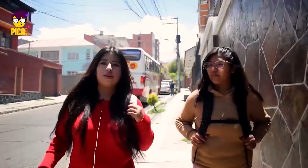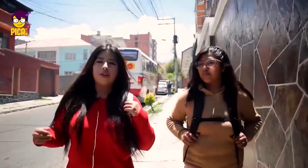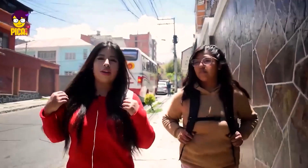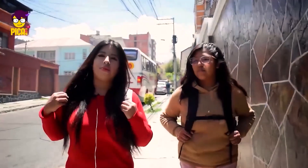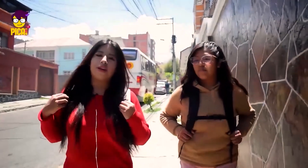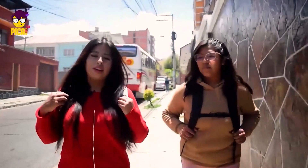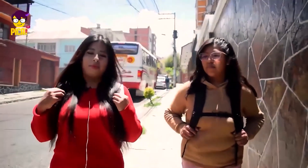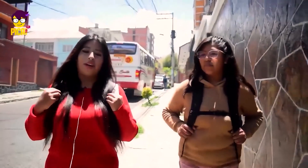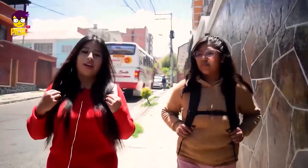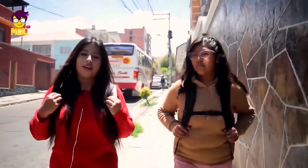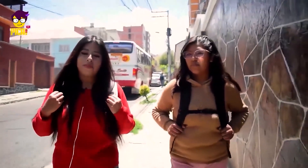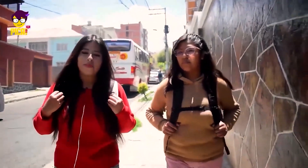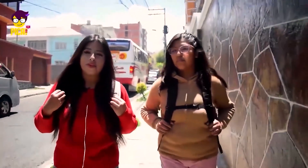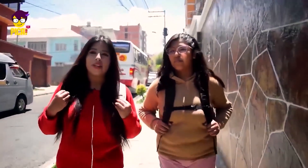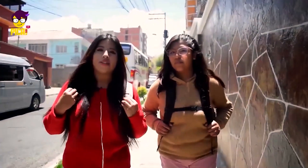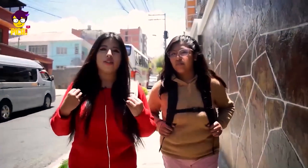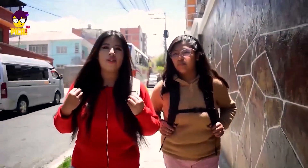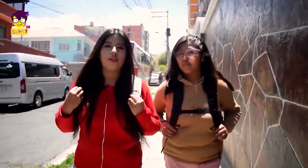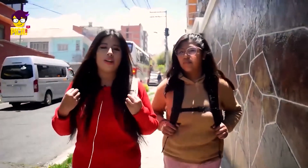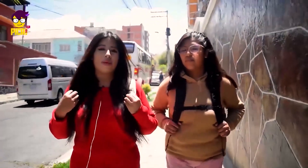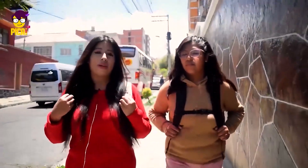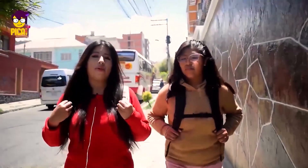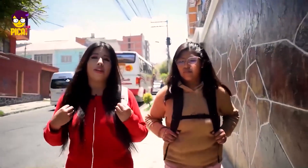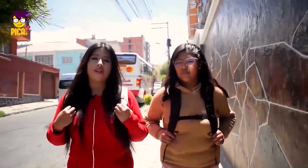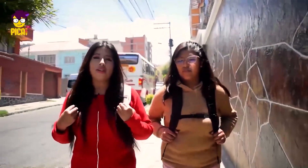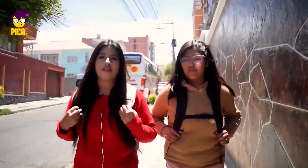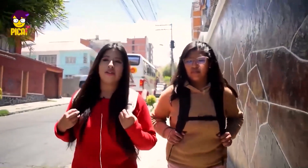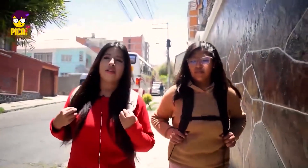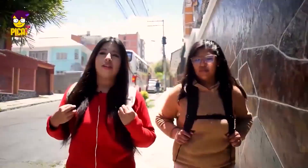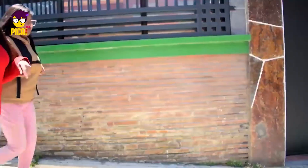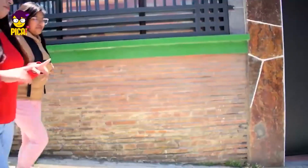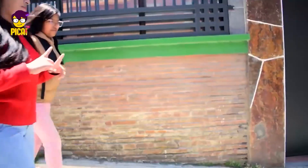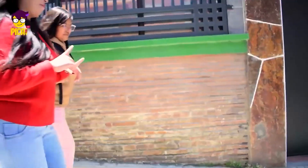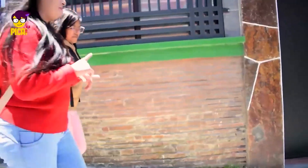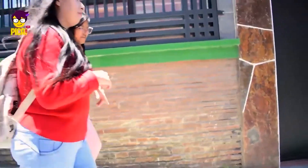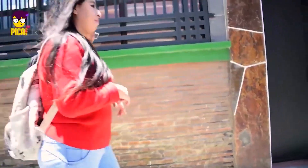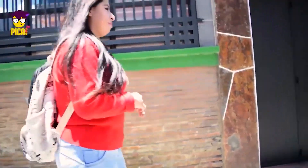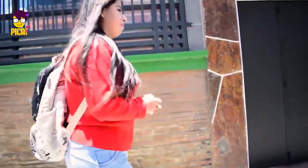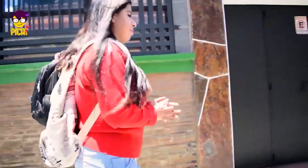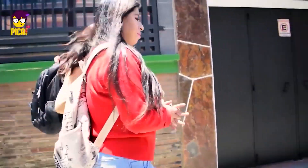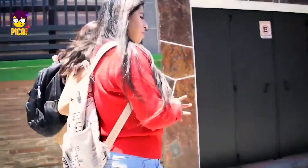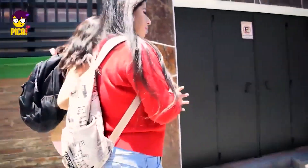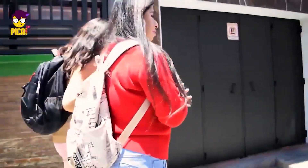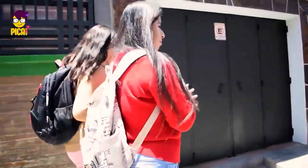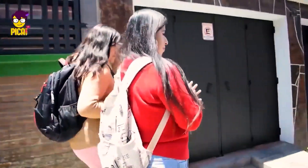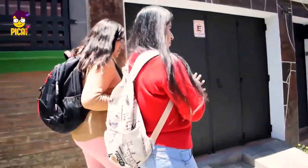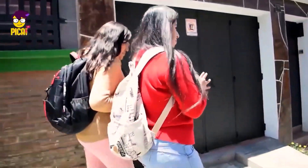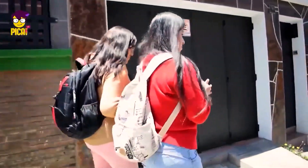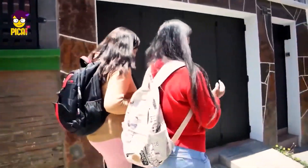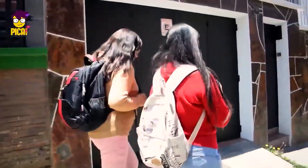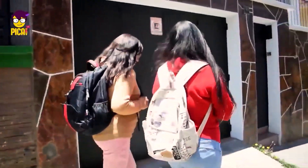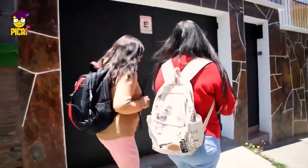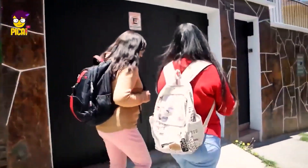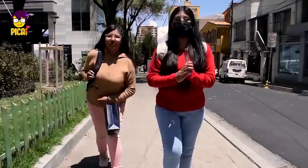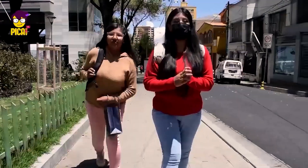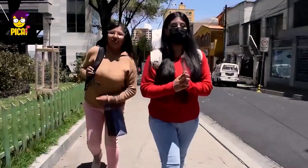Soy la hermana de Marlene, soy la hermana mayor. Hemos aprendido de mi parte señas en